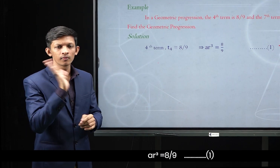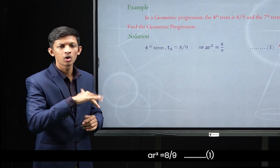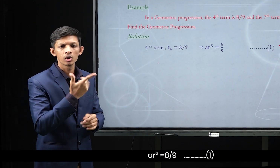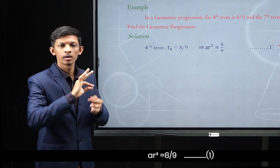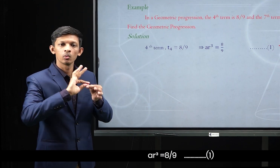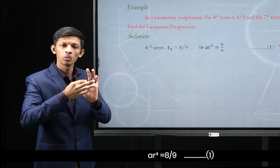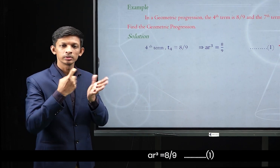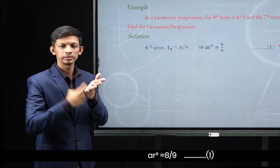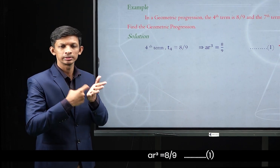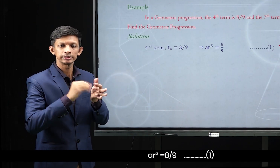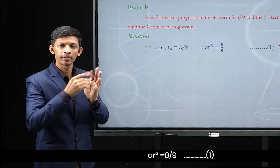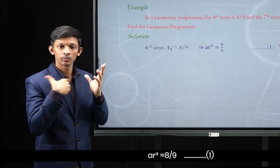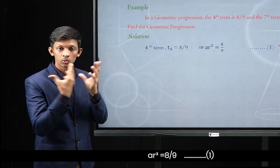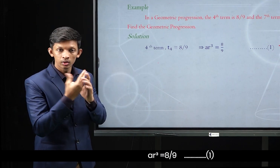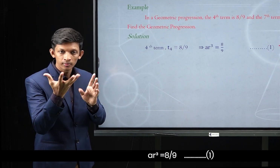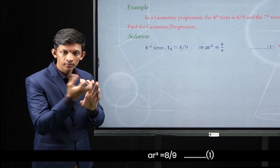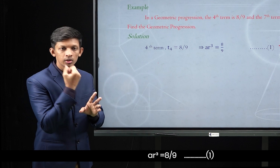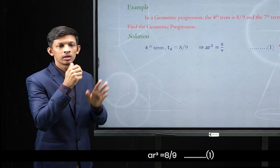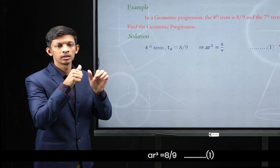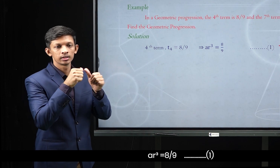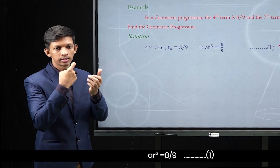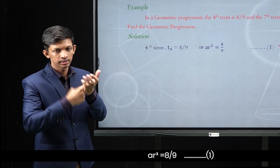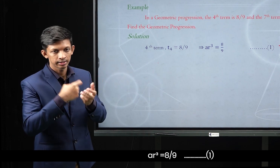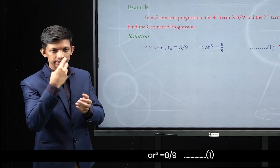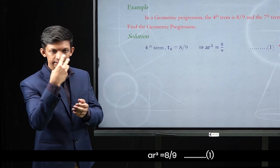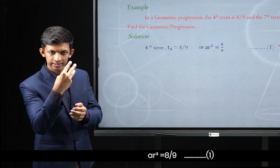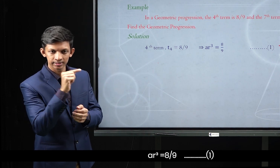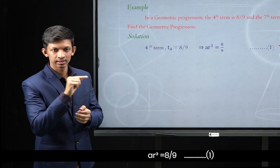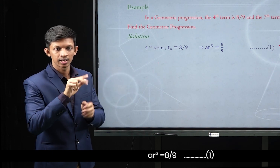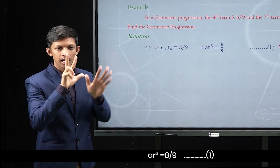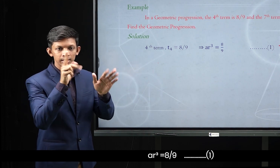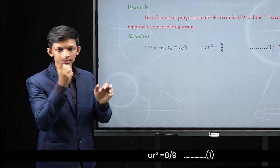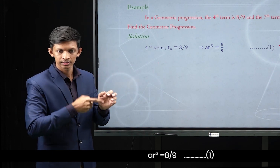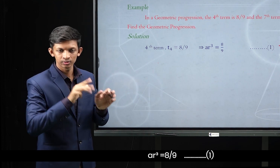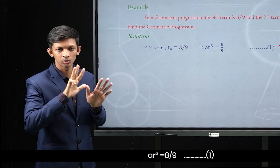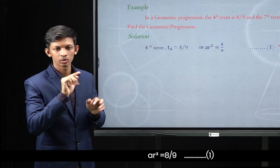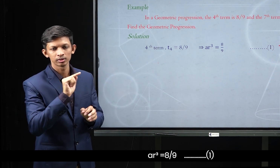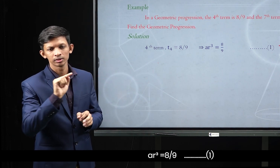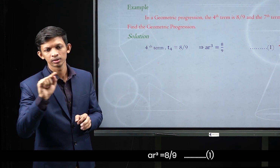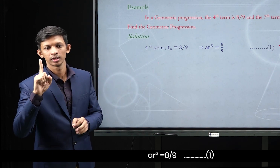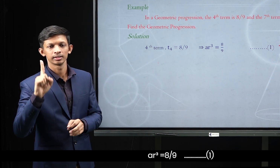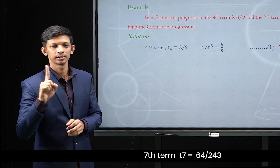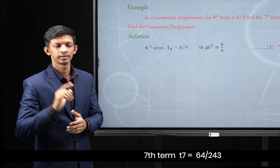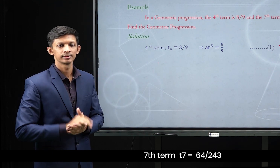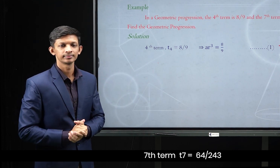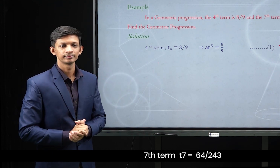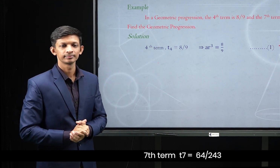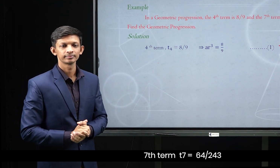நமக்கு கொடுக்கப்பட்டது. ஏஆர் மேலிலக்கு 3 ஈடு 8 கீழ் 9 7வது காலம்